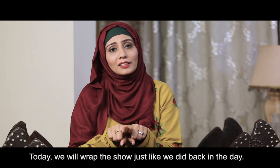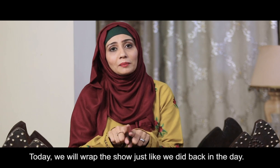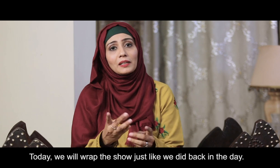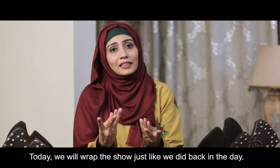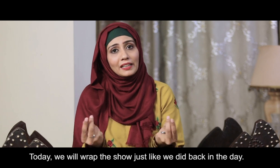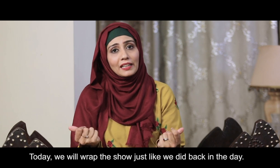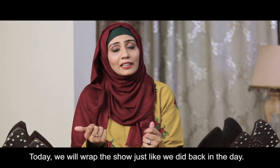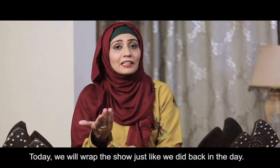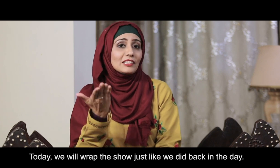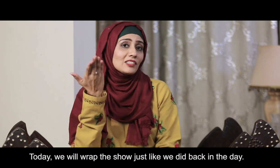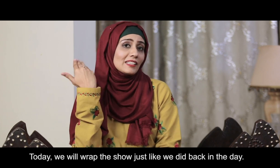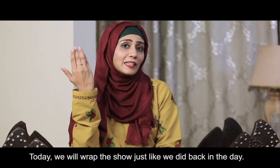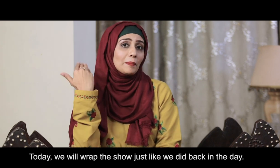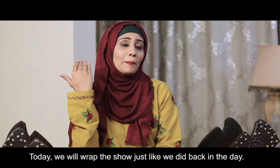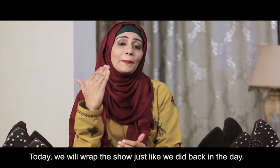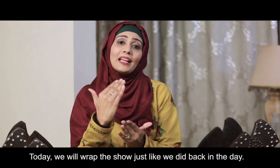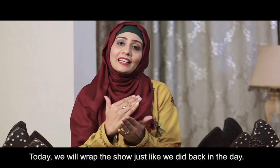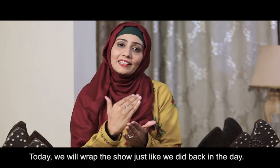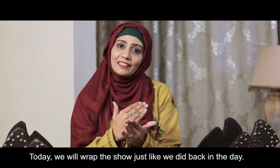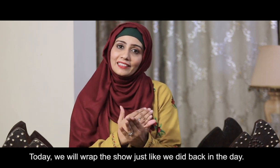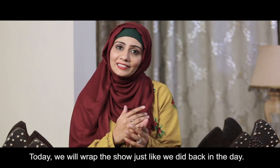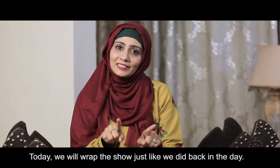ख़त्म करेंगे जैसे पहले किया करते थे।